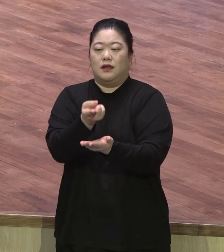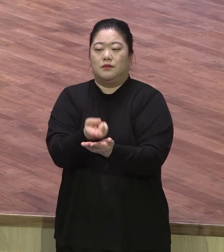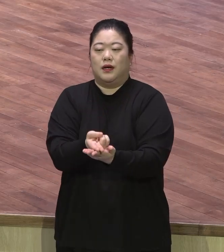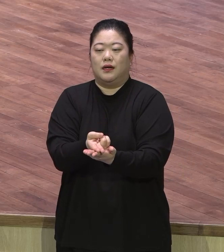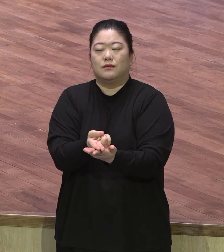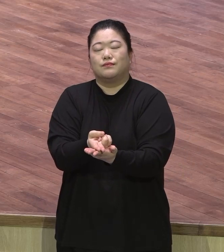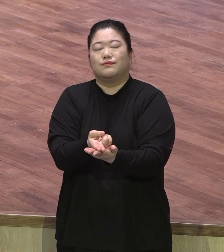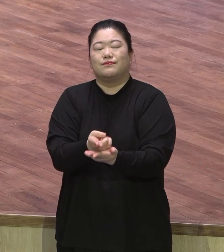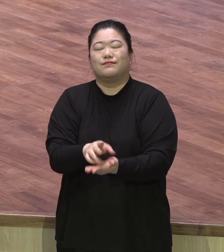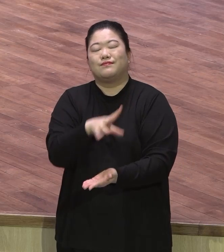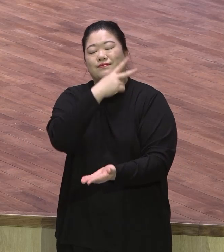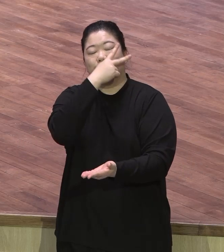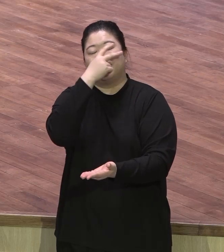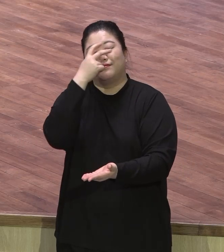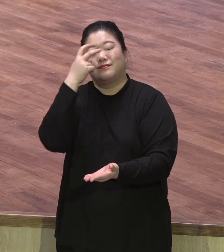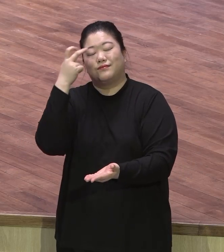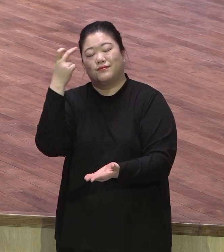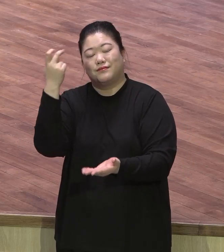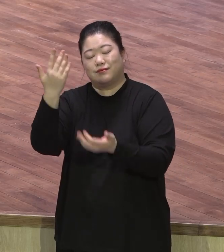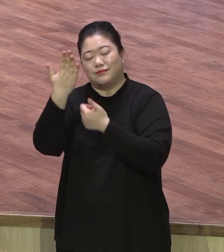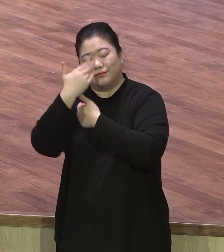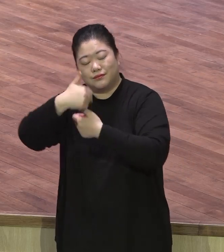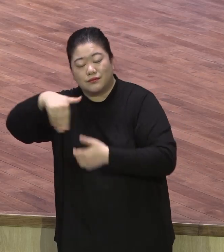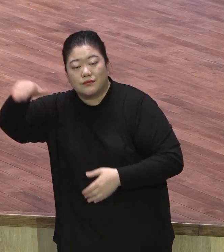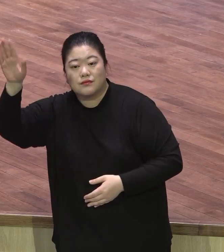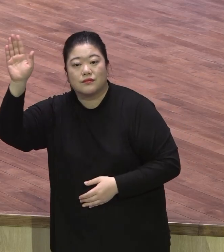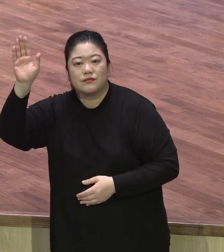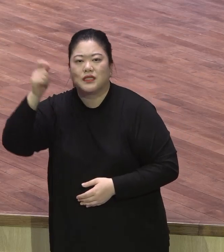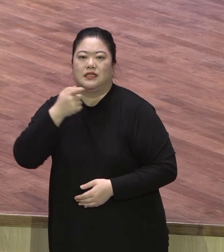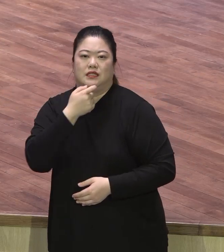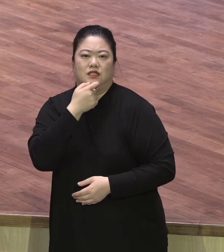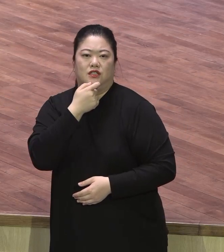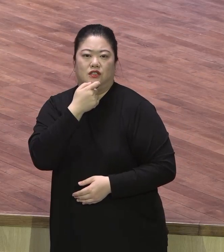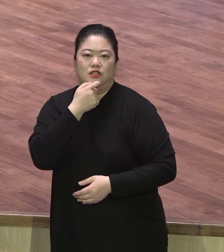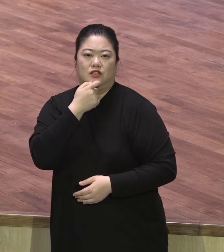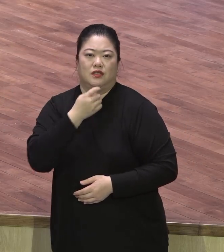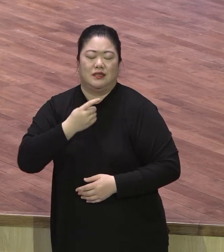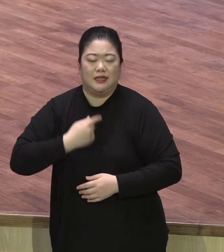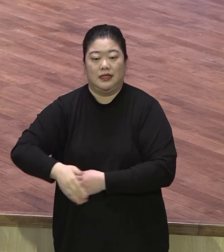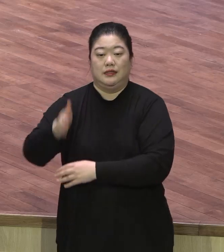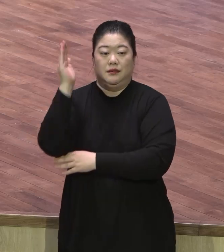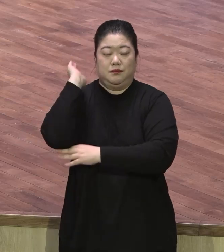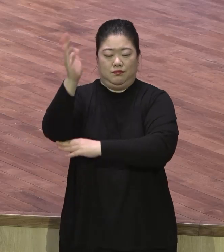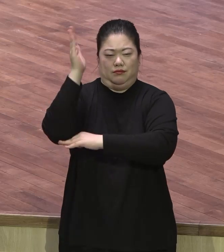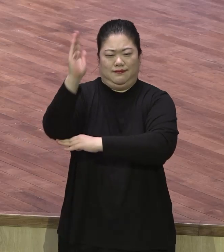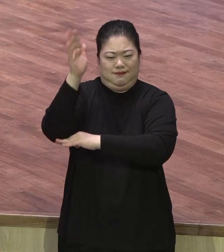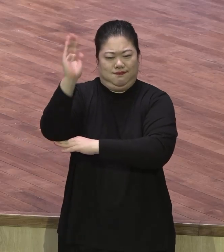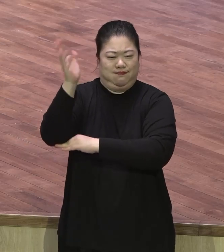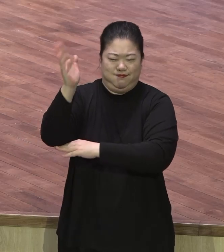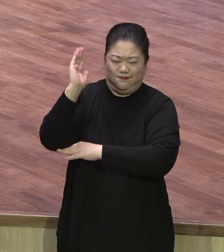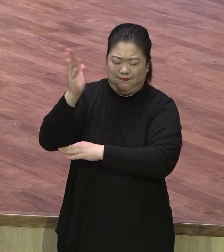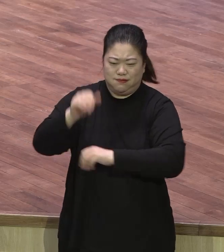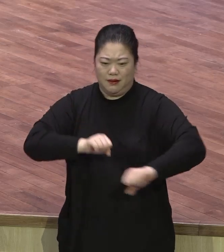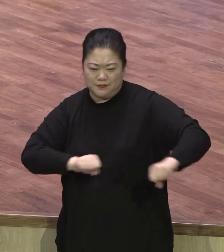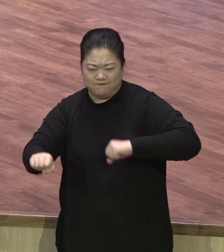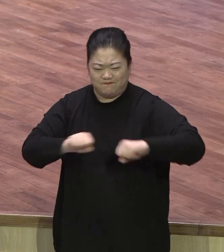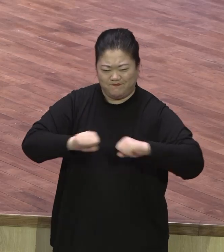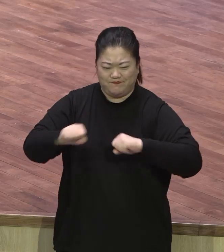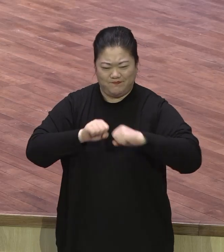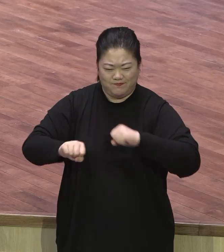나 그런 마음 전혀 없어요 성교 현장에서 메시지 하다가 하나님께 부른받게 할 게 없어요 그 개척할 때 지금까지